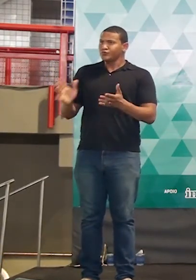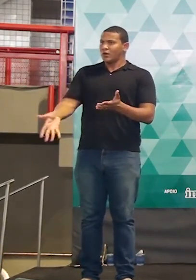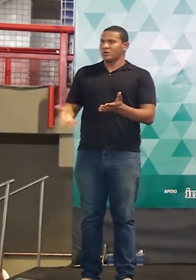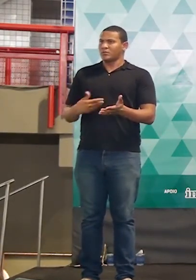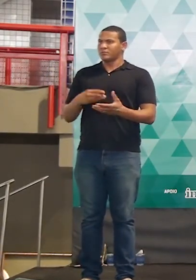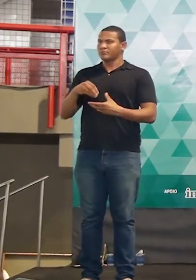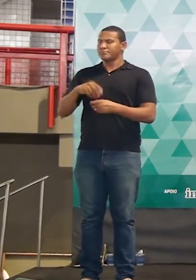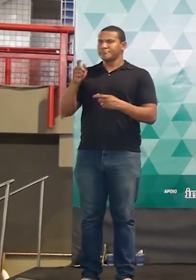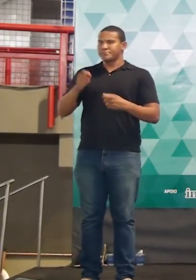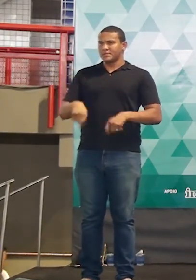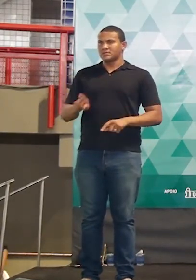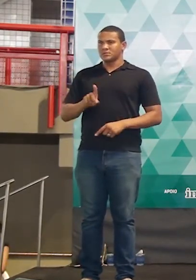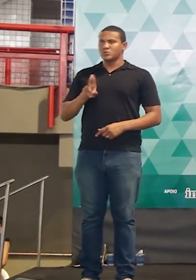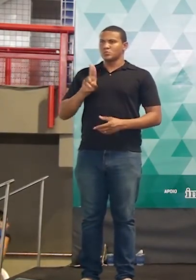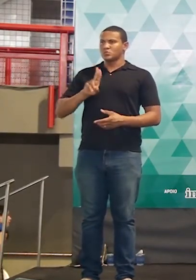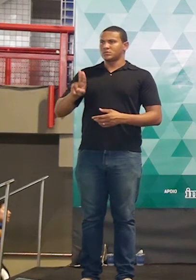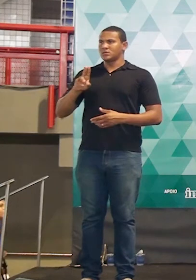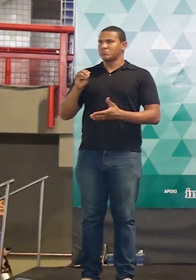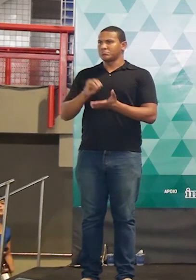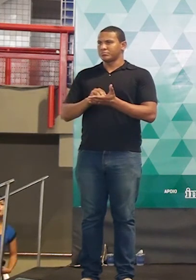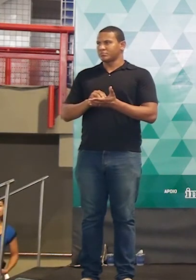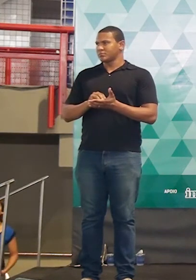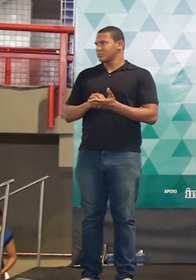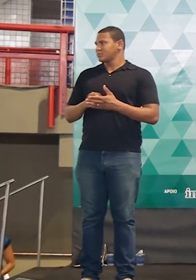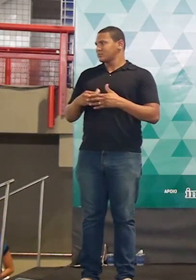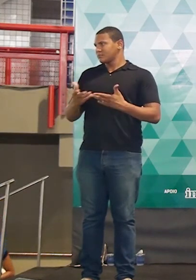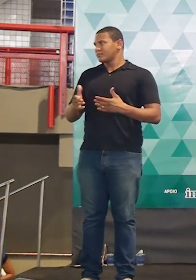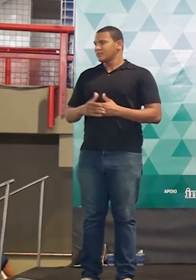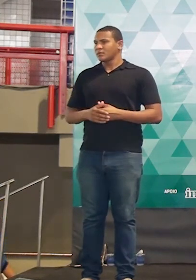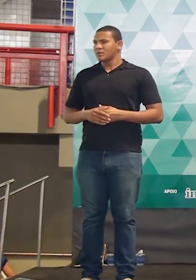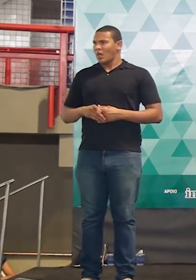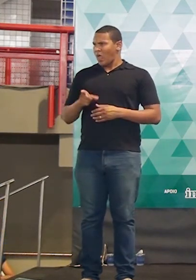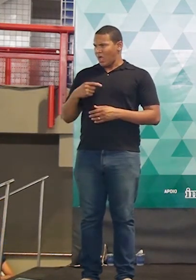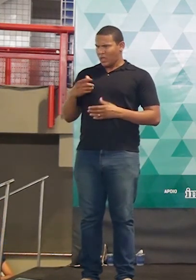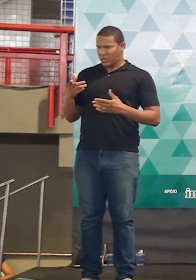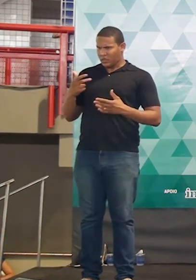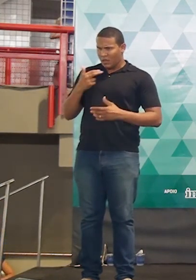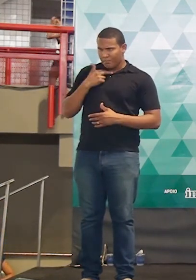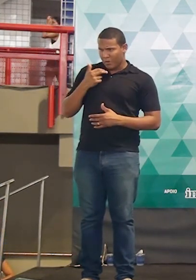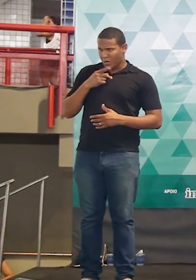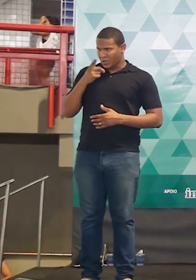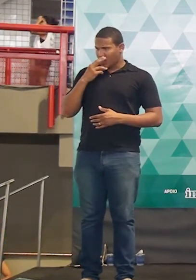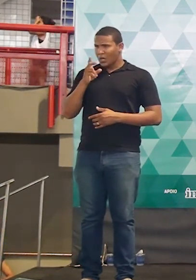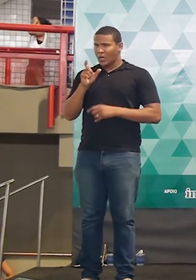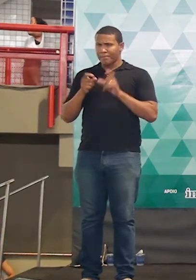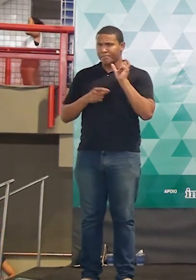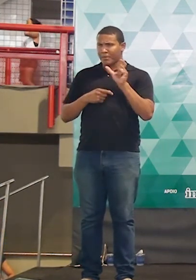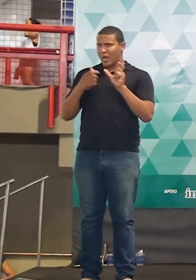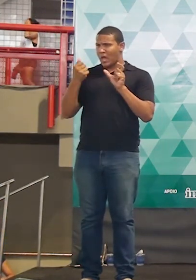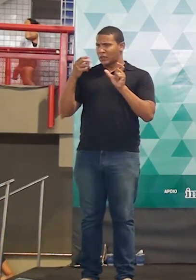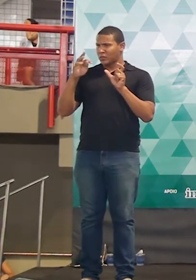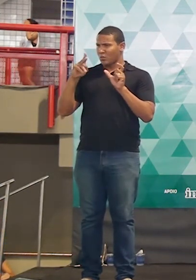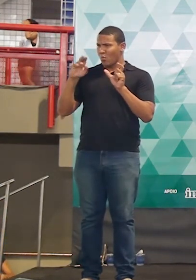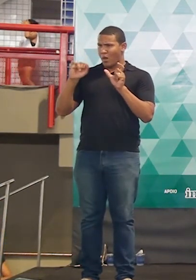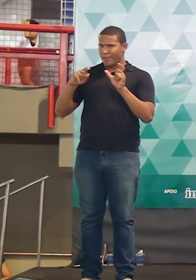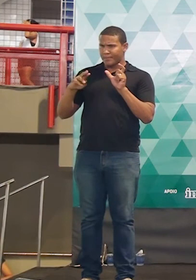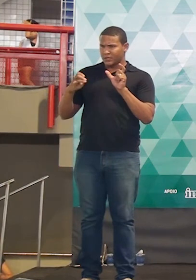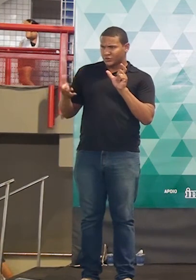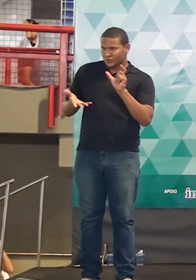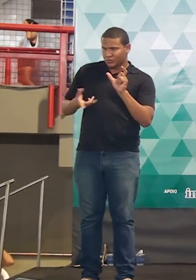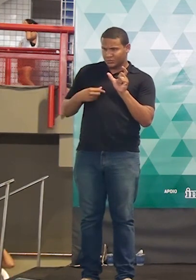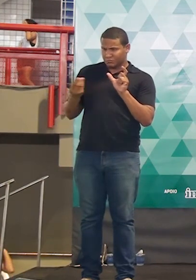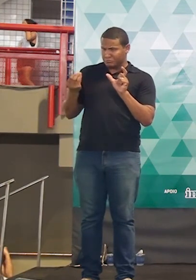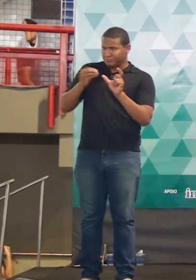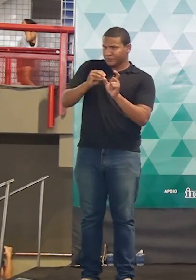Observação. Professora, e eu não posso usar o atualmente de jeito nenhum na minha redação? Pode. Quando é que você pode? Quando você